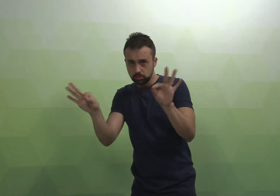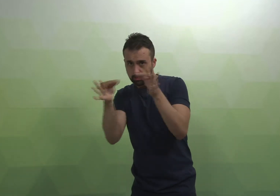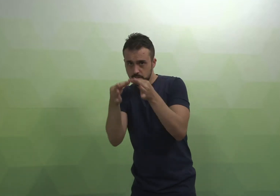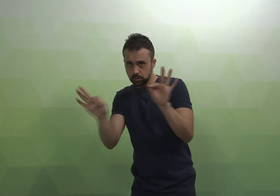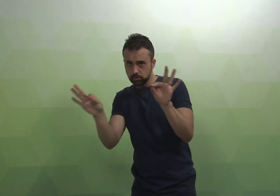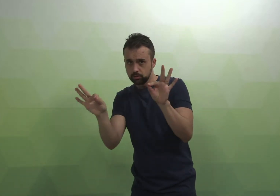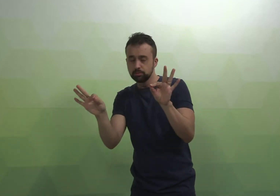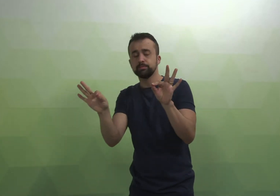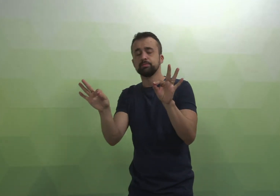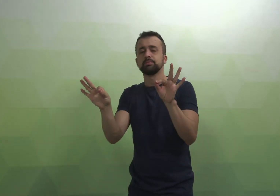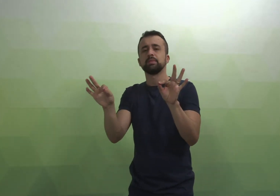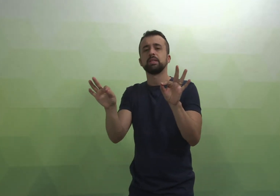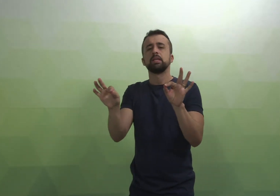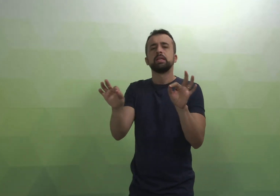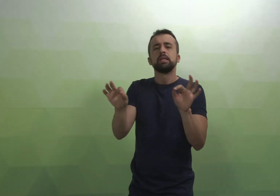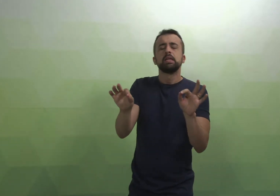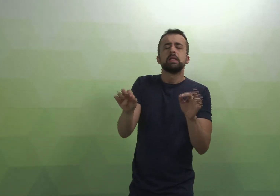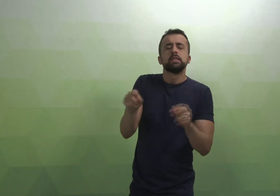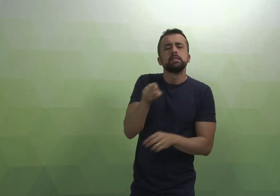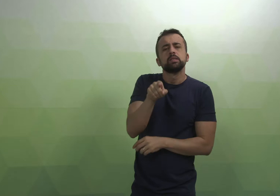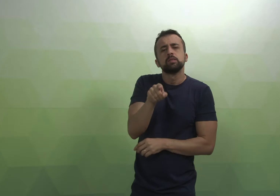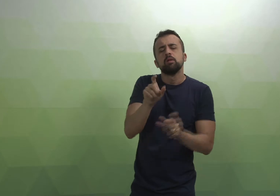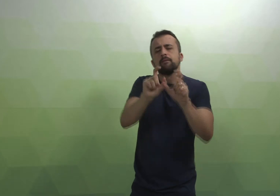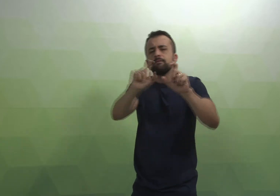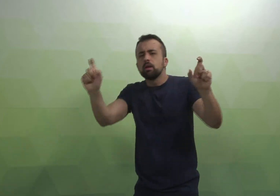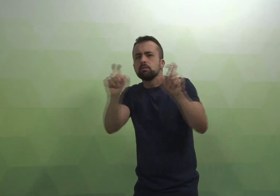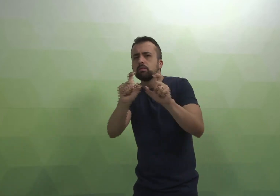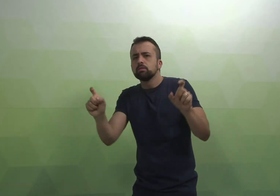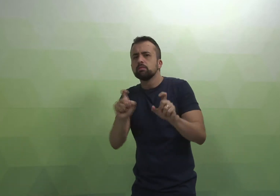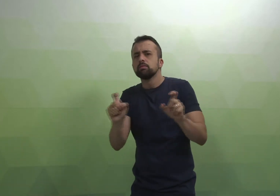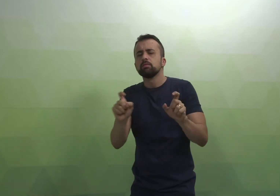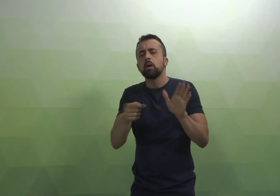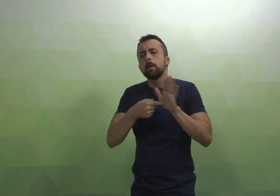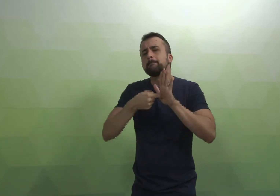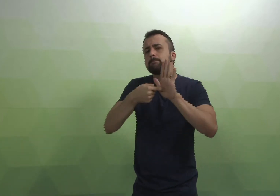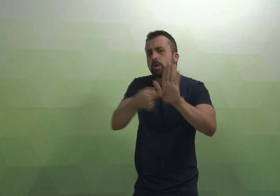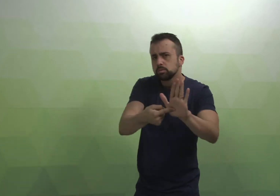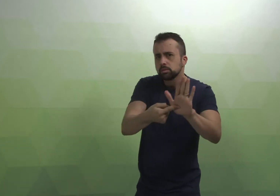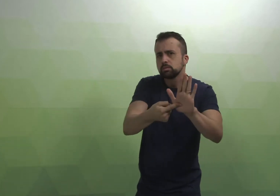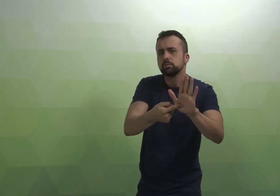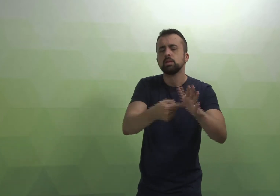No nível sintático, as expressões indicam se as sentenças são